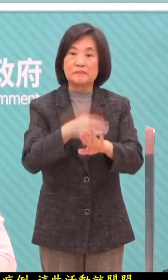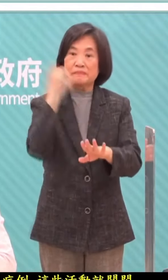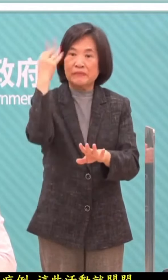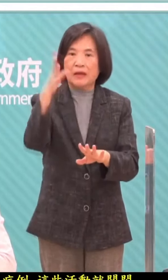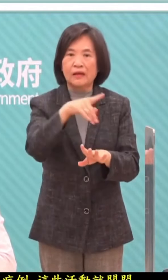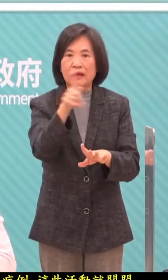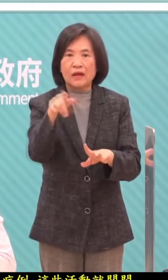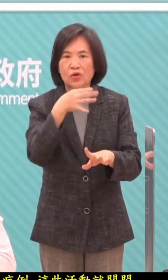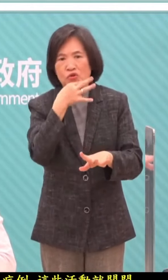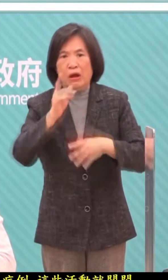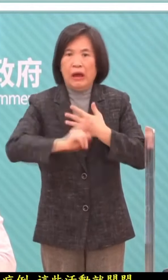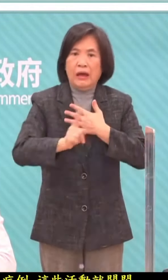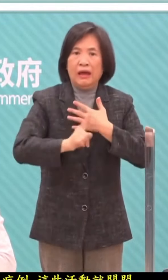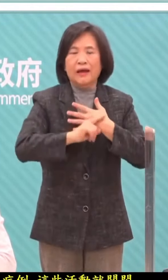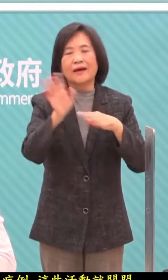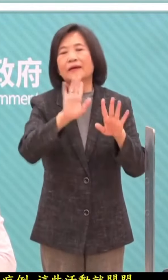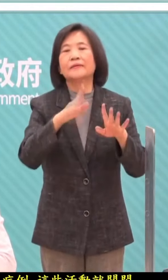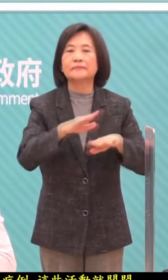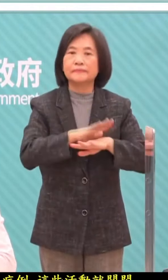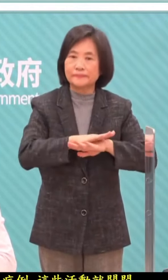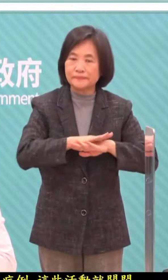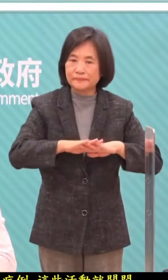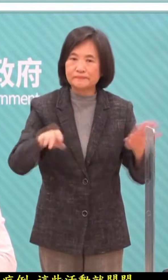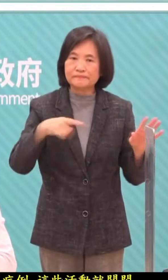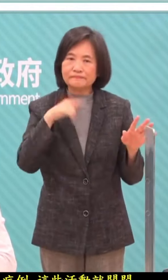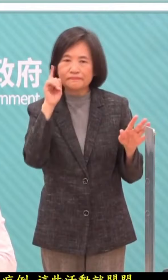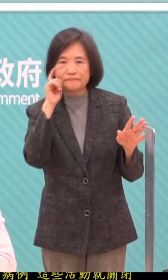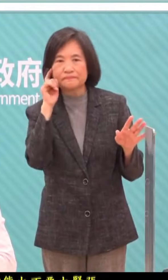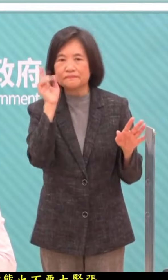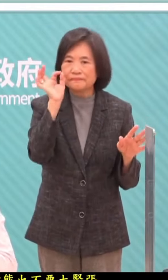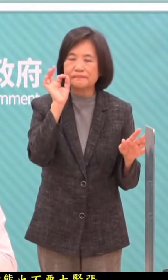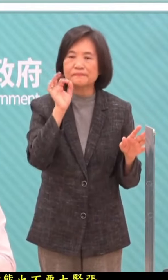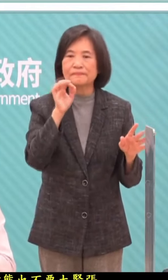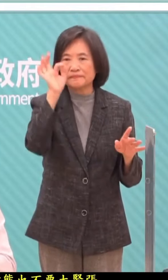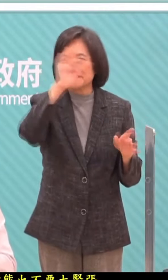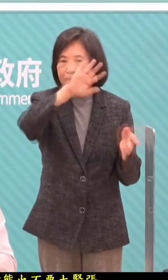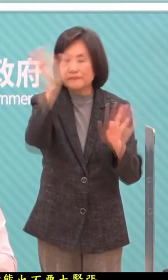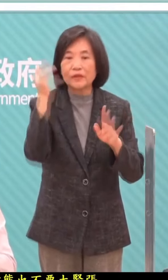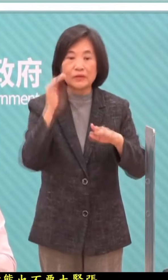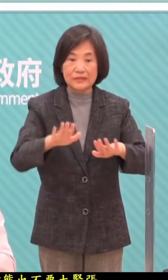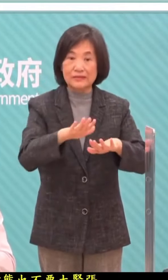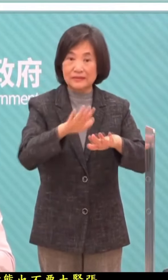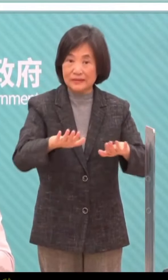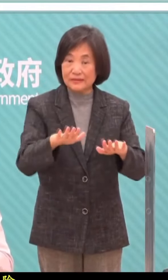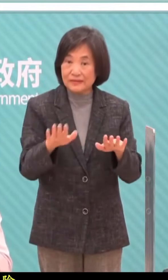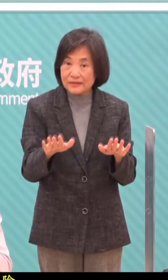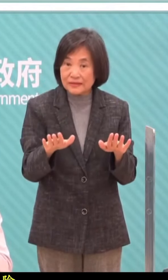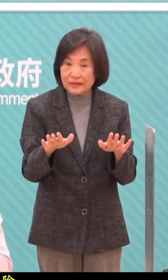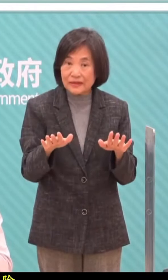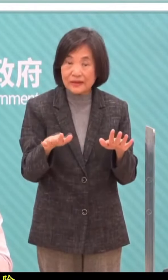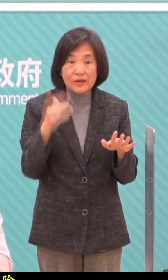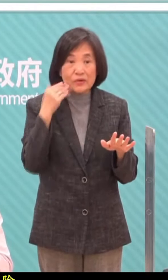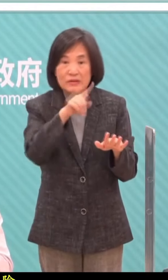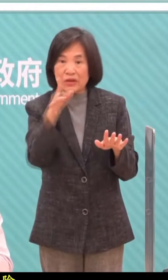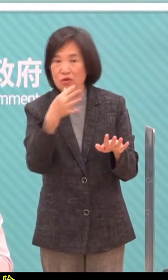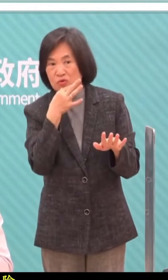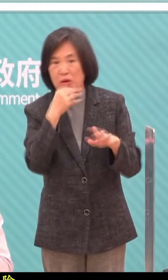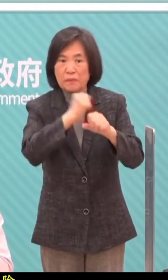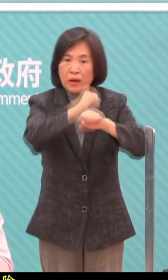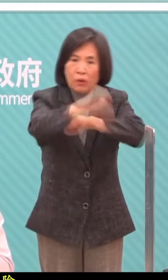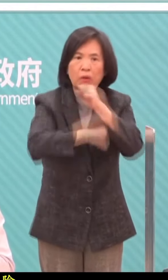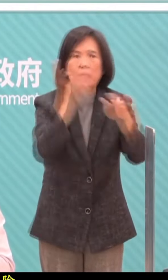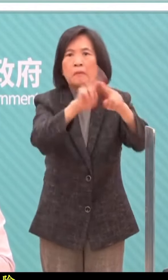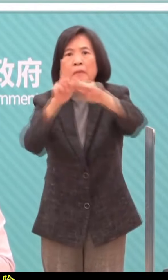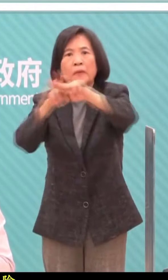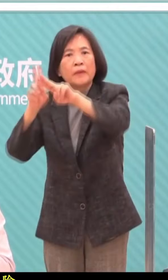要太紧张了哈，就应变跟保险哦。就是如果你现在安全，那等于活动全部要关掉，我也不赞成的哦。